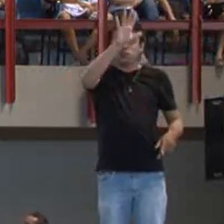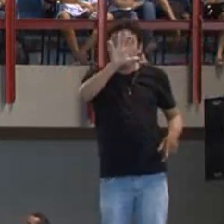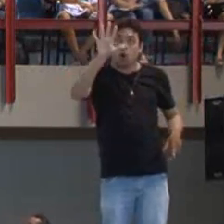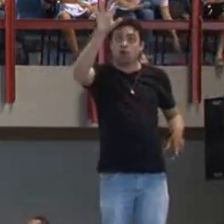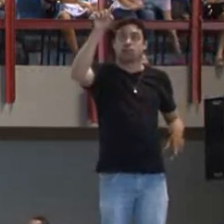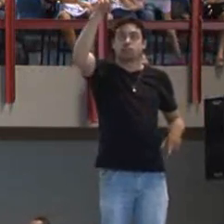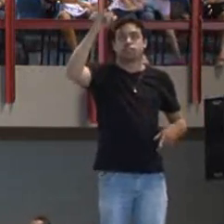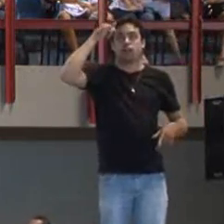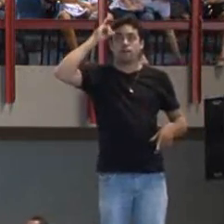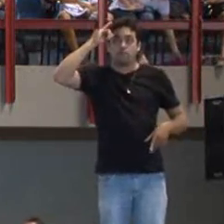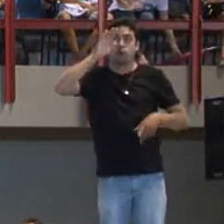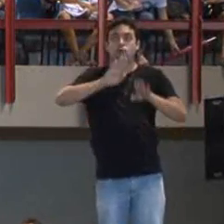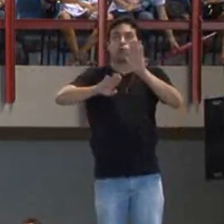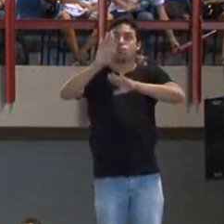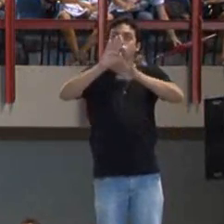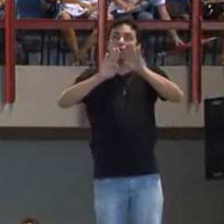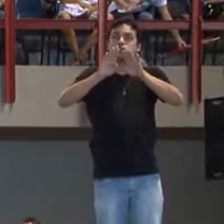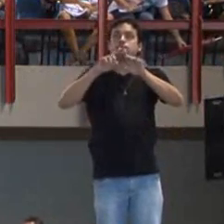gerou uma